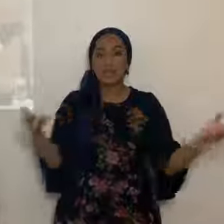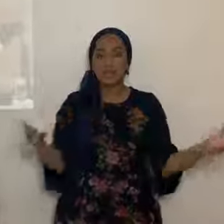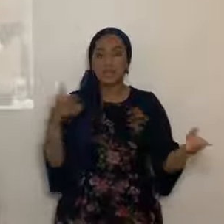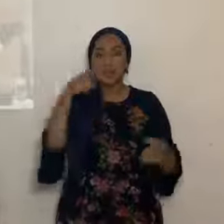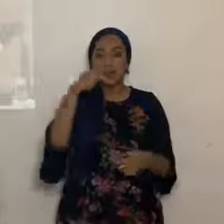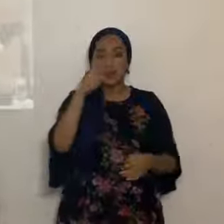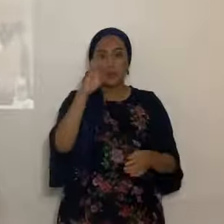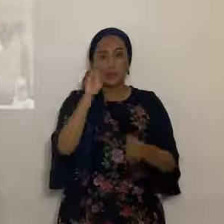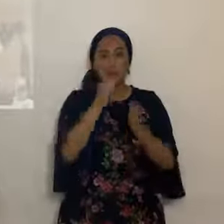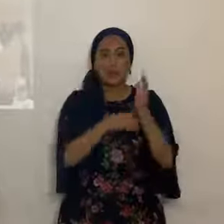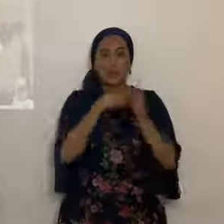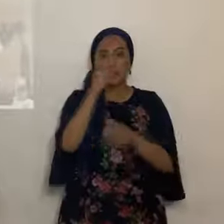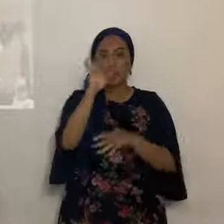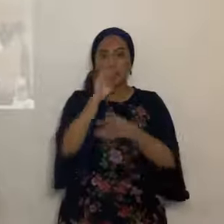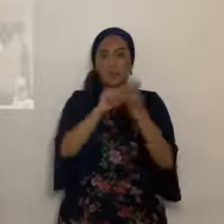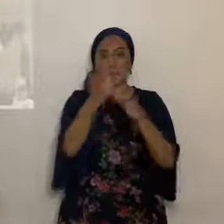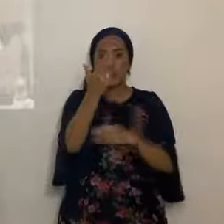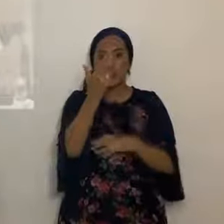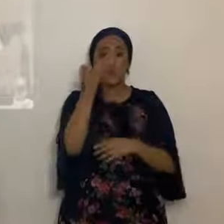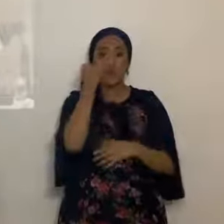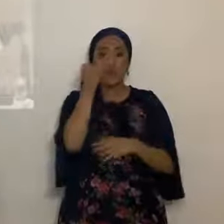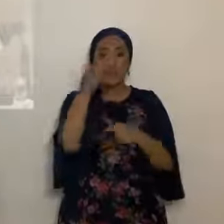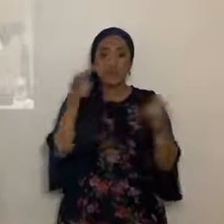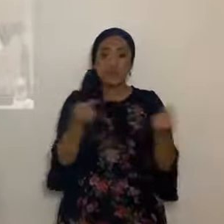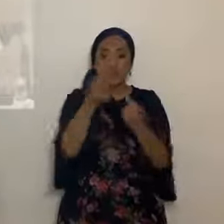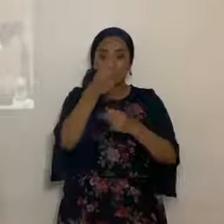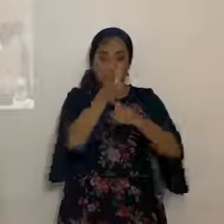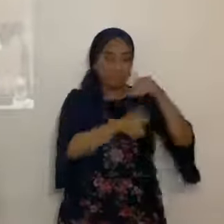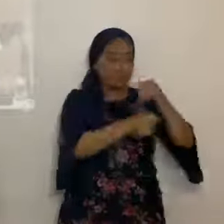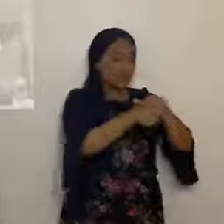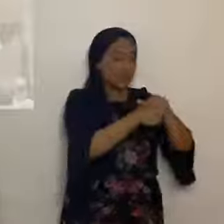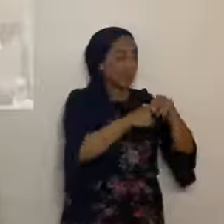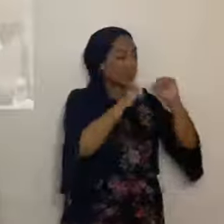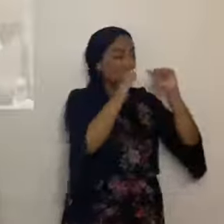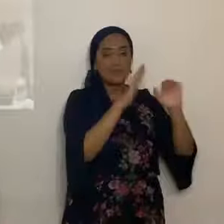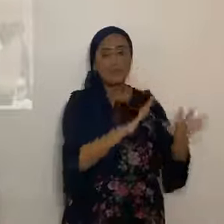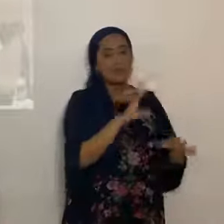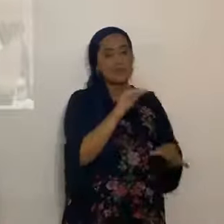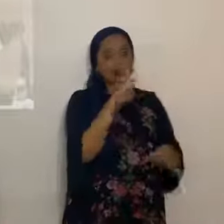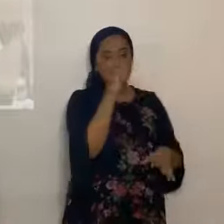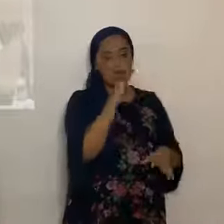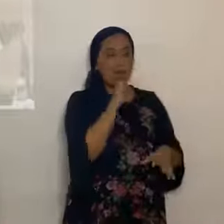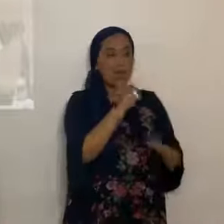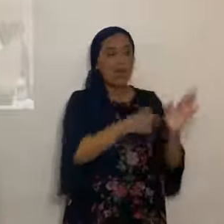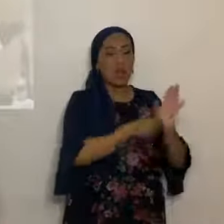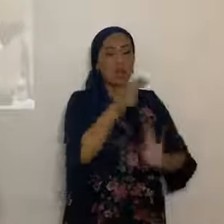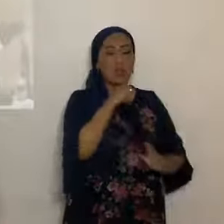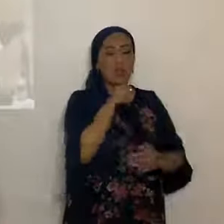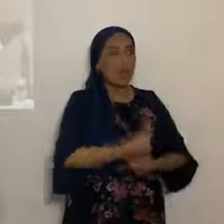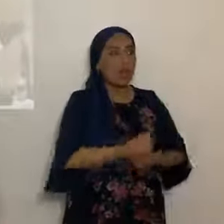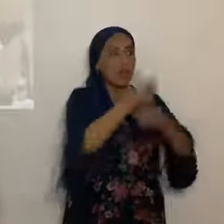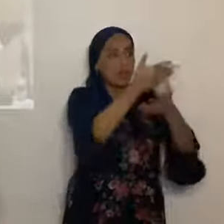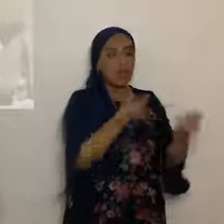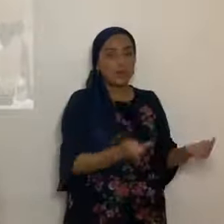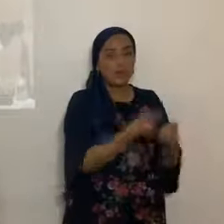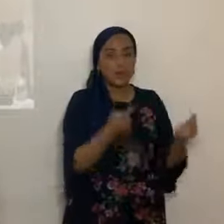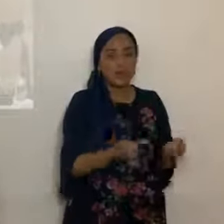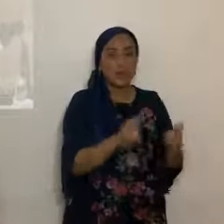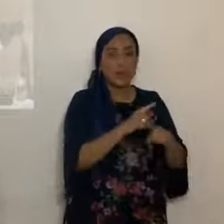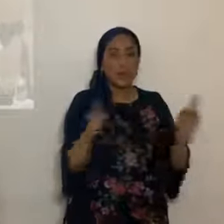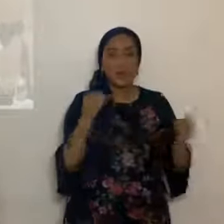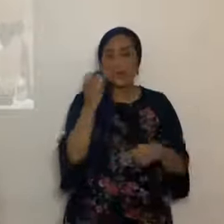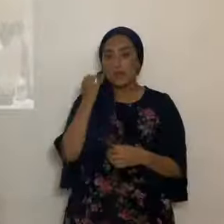Proverbios 28:13 dice, el que encubre sus pecados no prosperará, o sea, porque no está siendo honesto, no está confesando sus pecados, mas el que